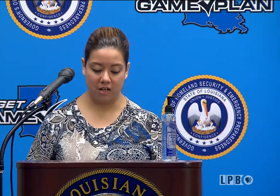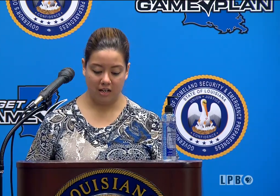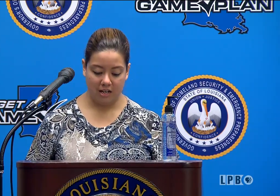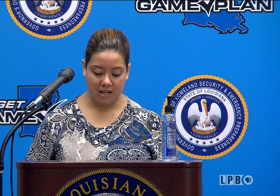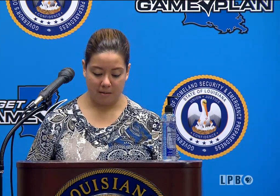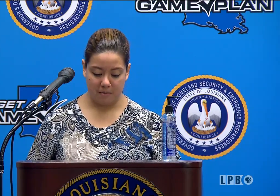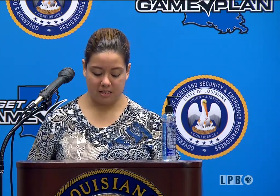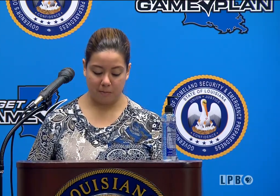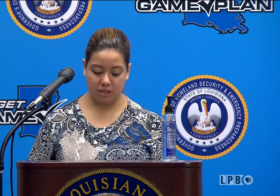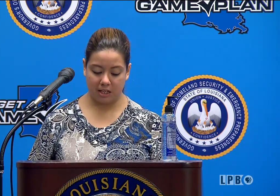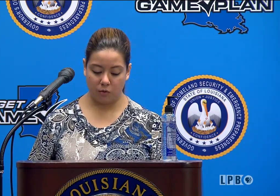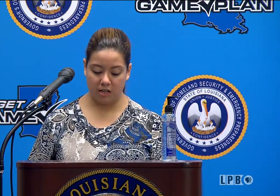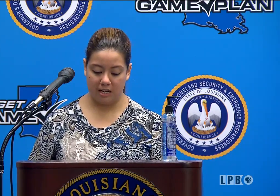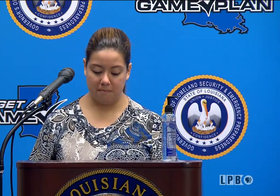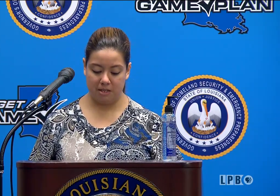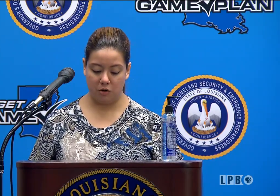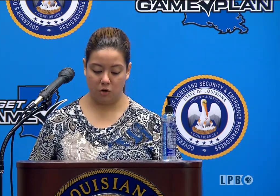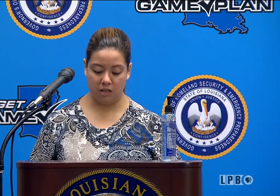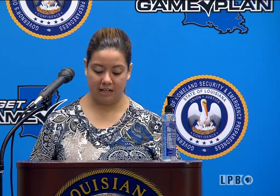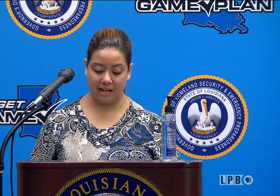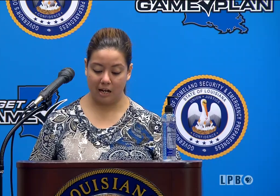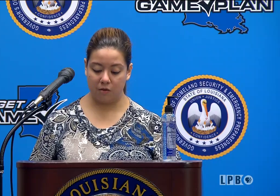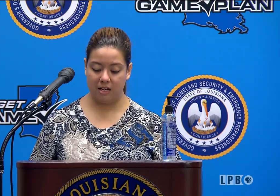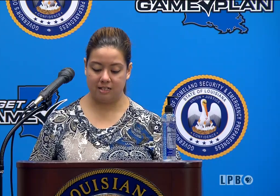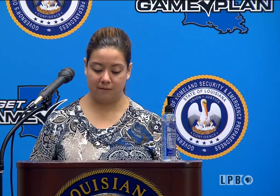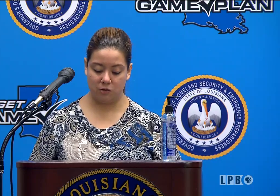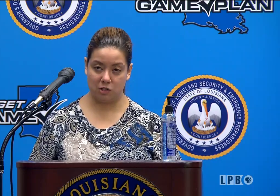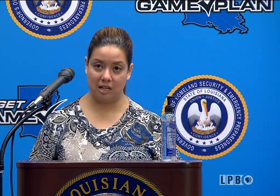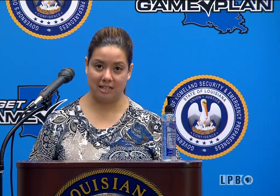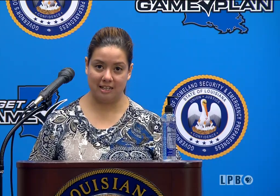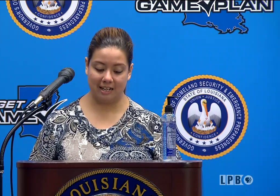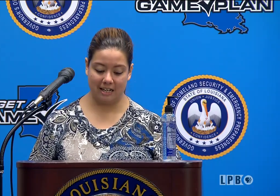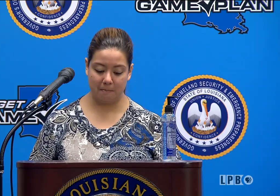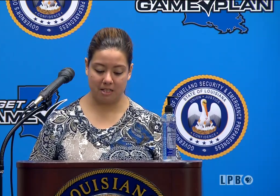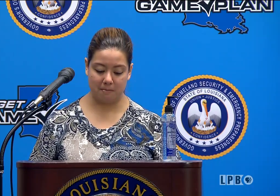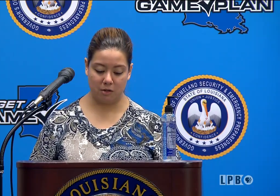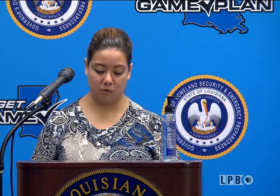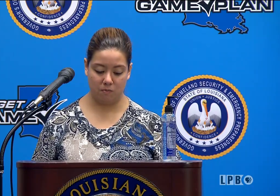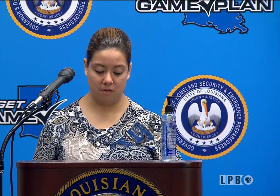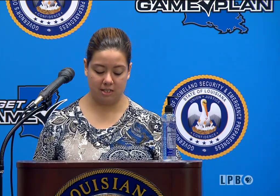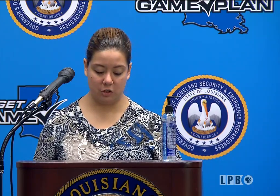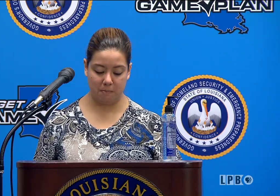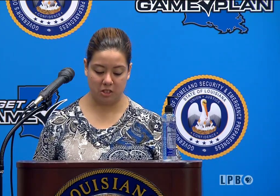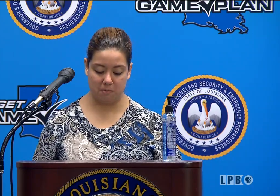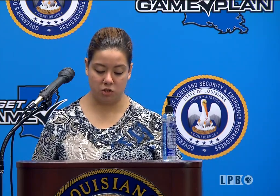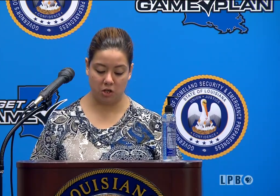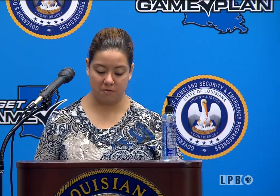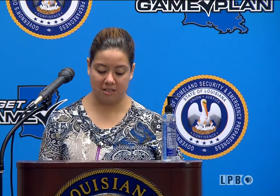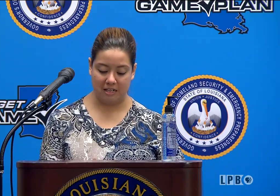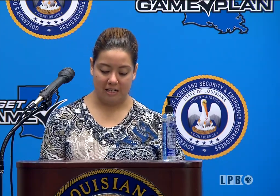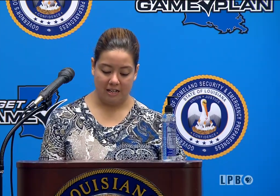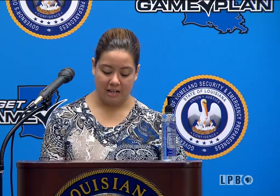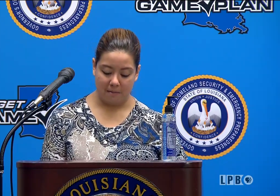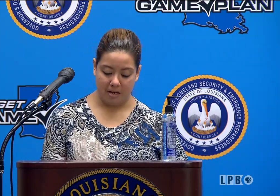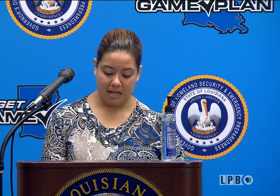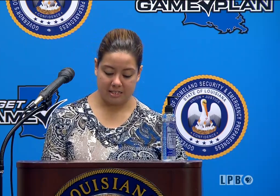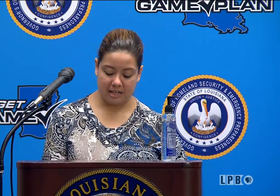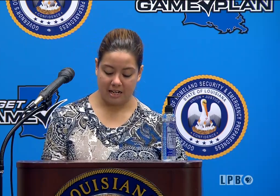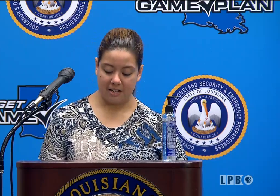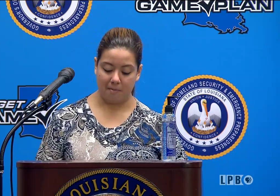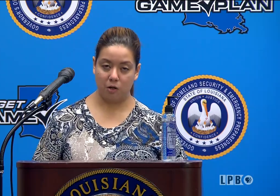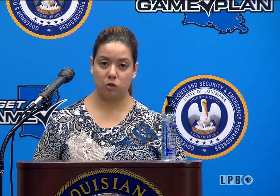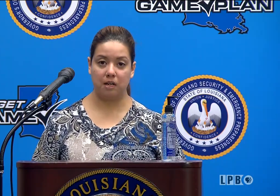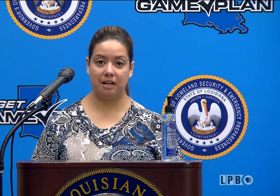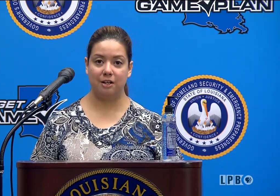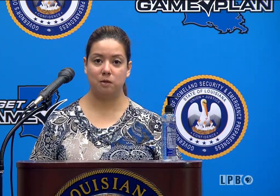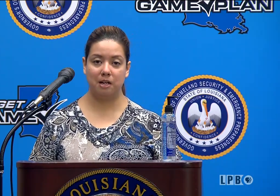gobernador. Estamos aquí con el meteorólogo encargado del Servicio Nacional de Clima, llamado el señor Benjamin Shout. Él